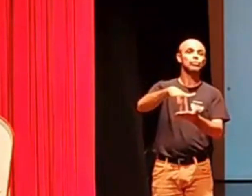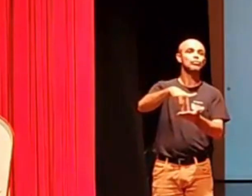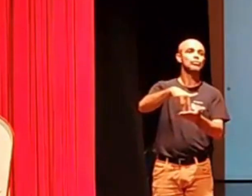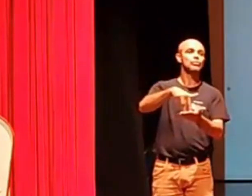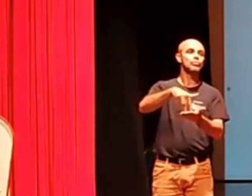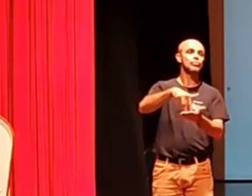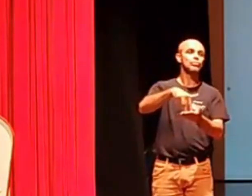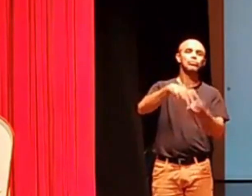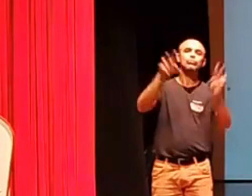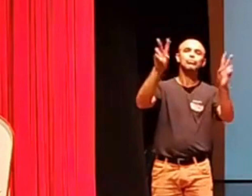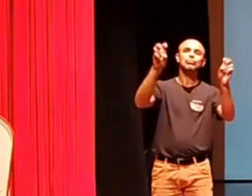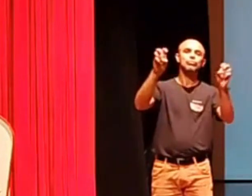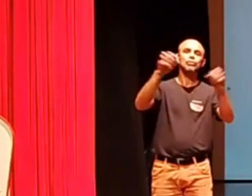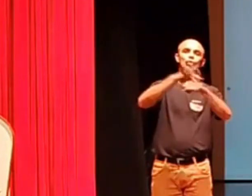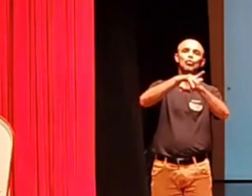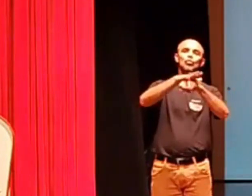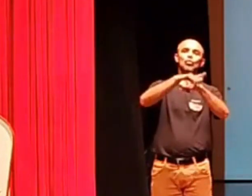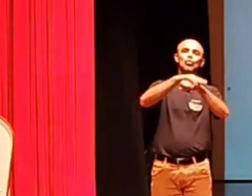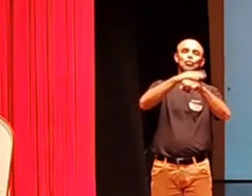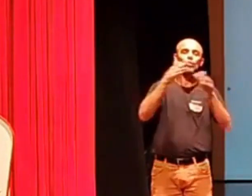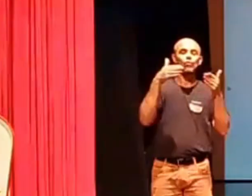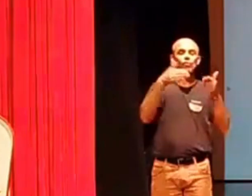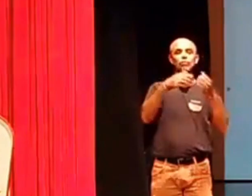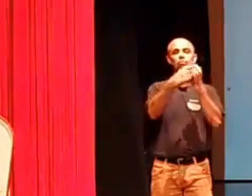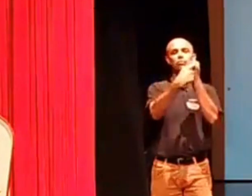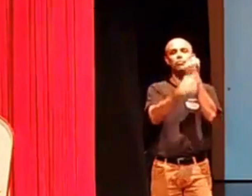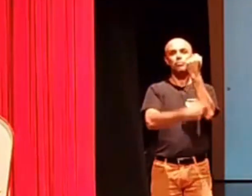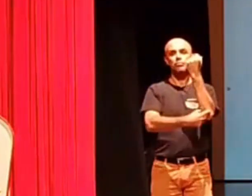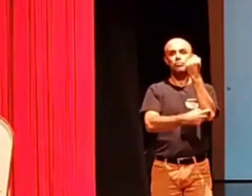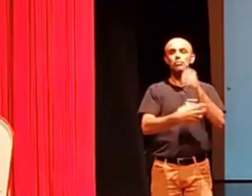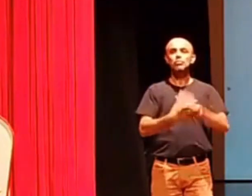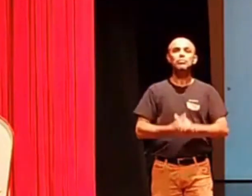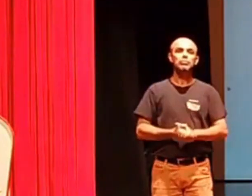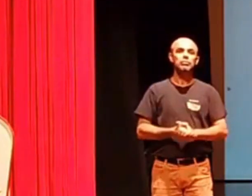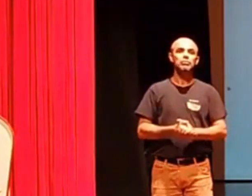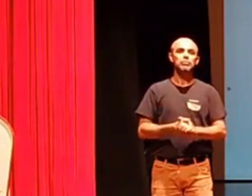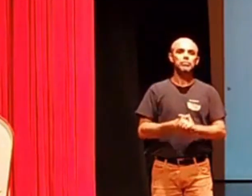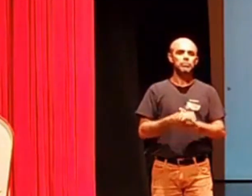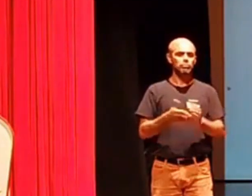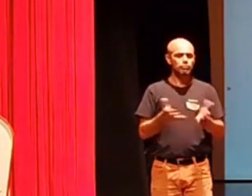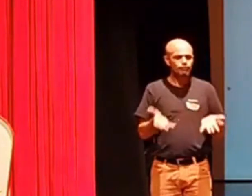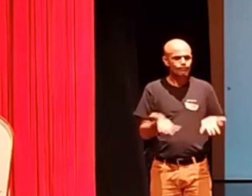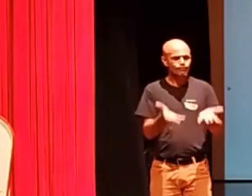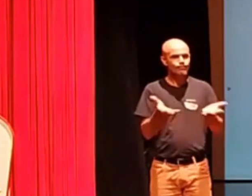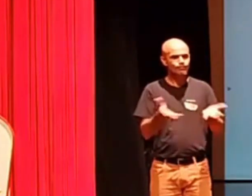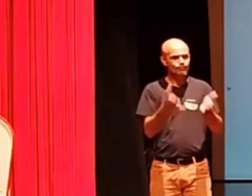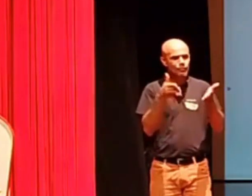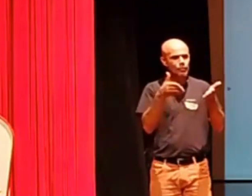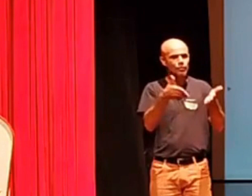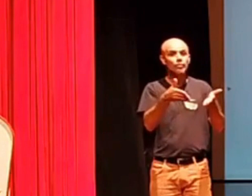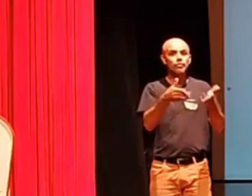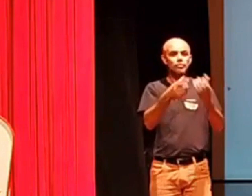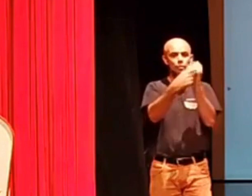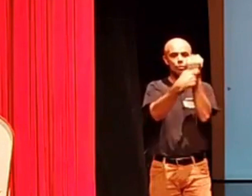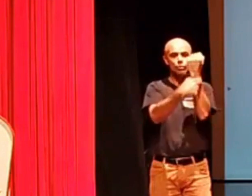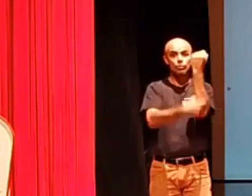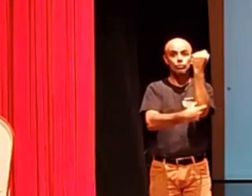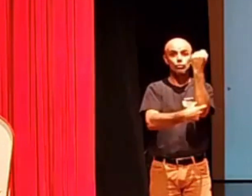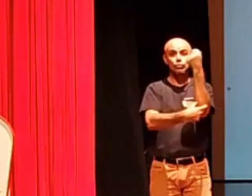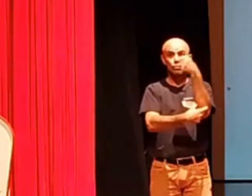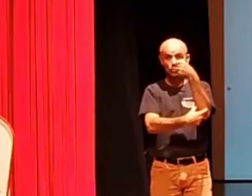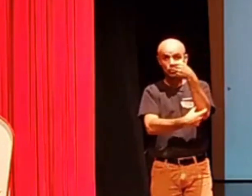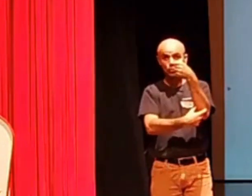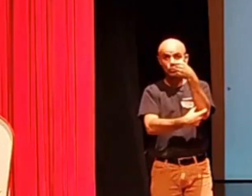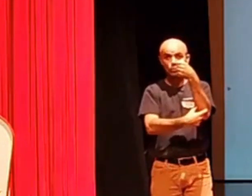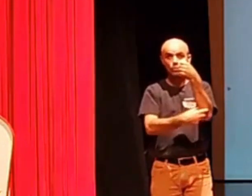para falar sobre patologias da coluna vertebral e dar uma ênfase maior na patologia da escoliose, porque nós estamos